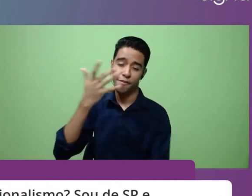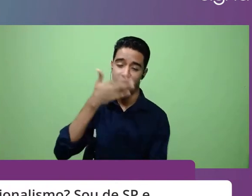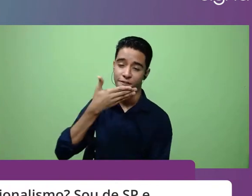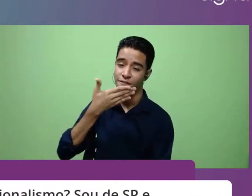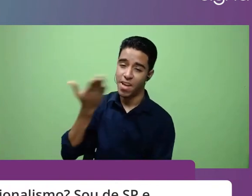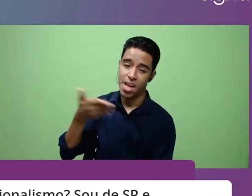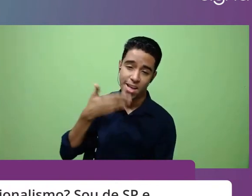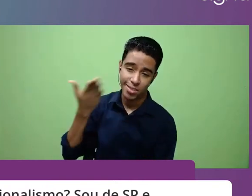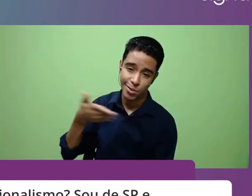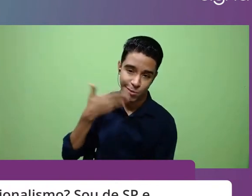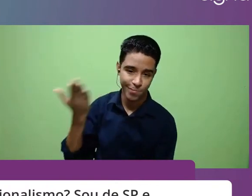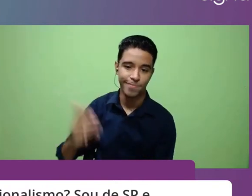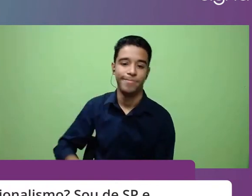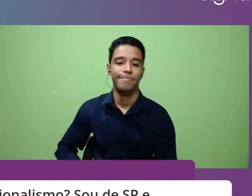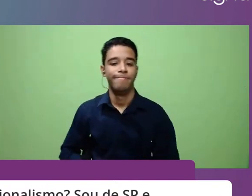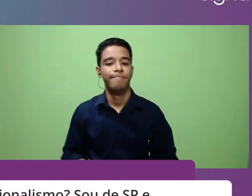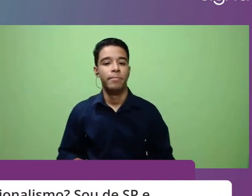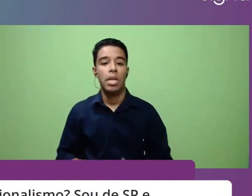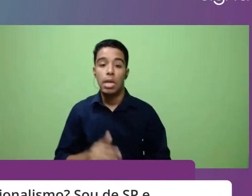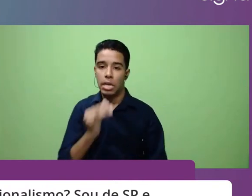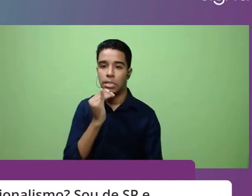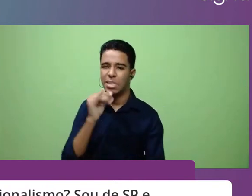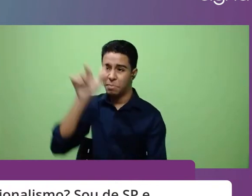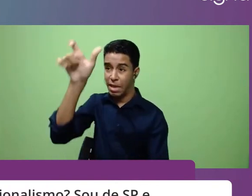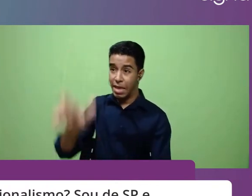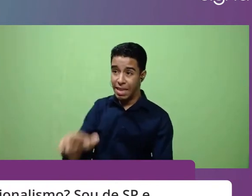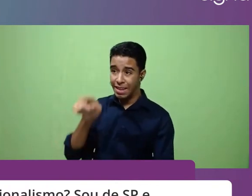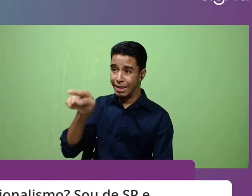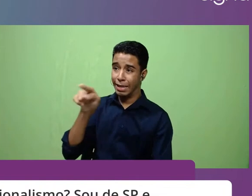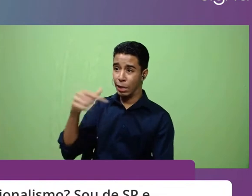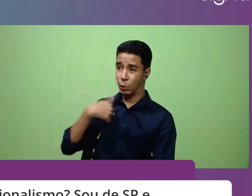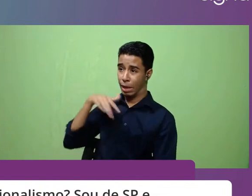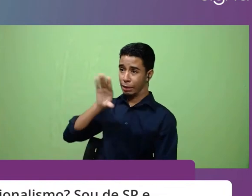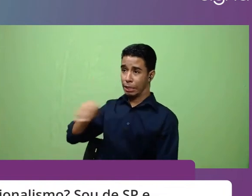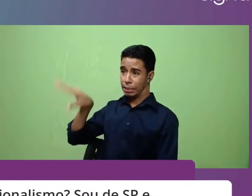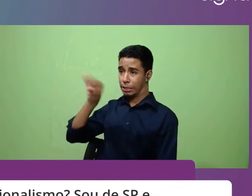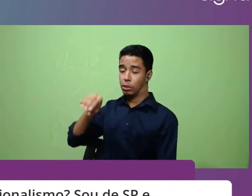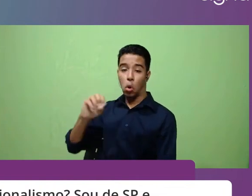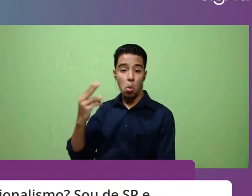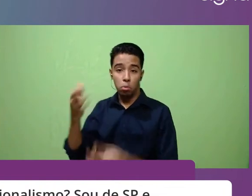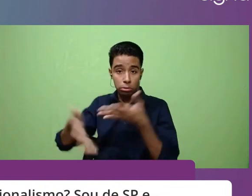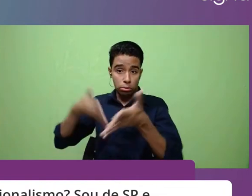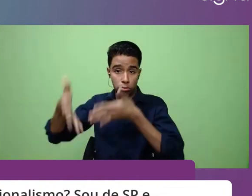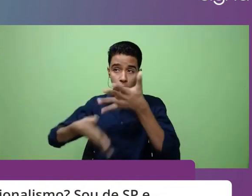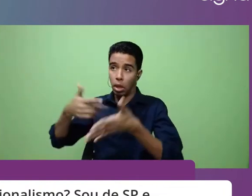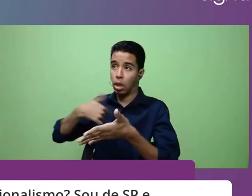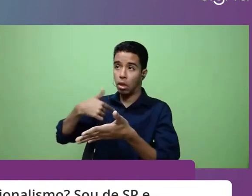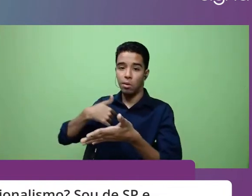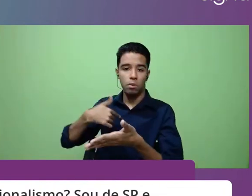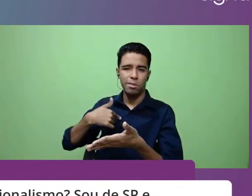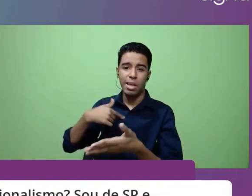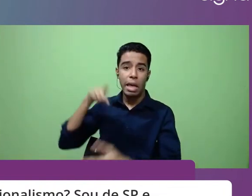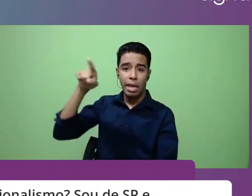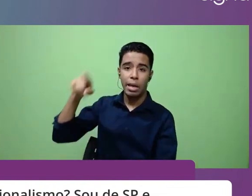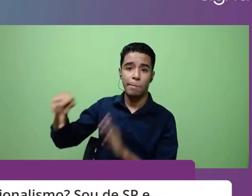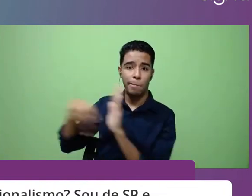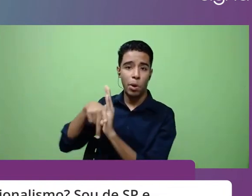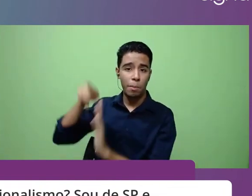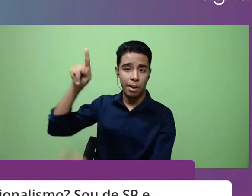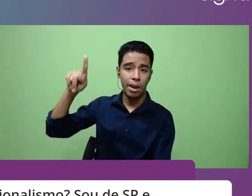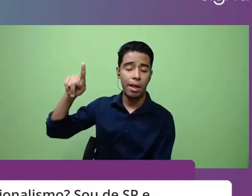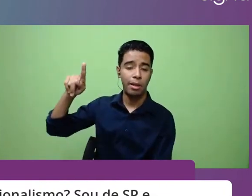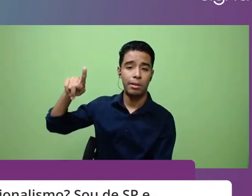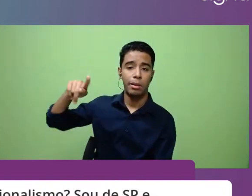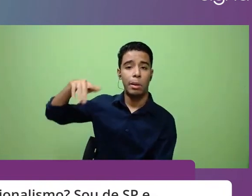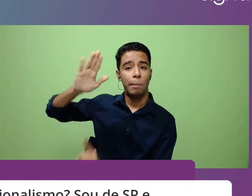essa história de que, não vou interpretar tal pessoa, porque essa pessoa ela é do Paraná e eu não entendo a sinalização do